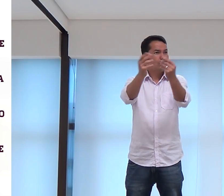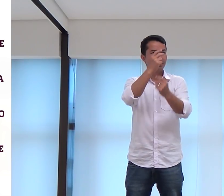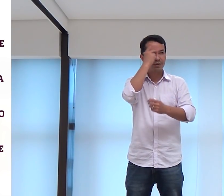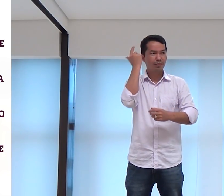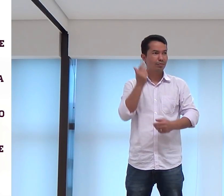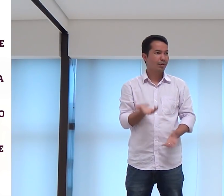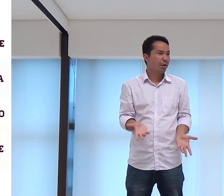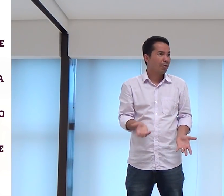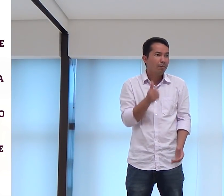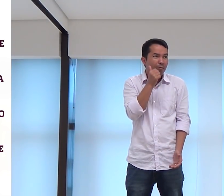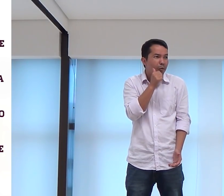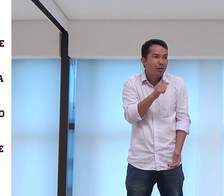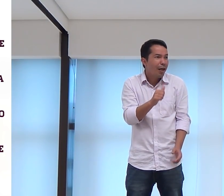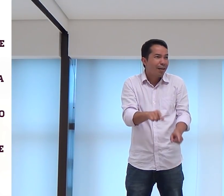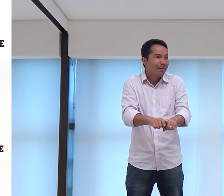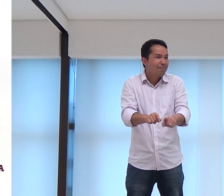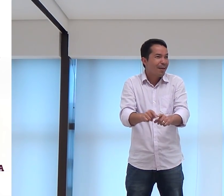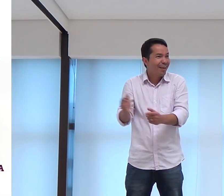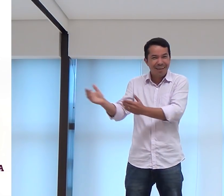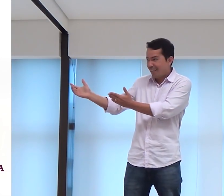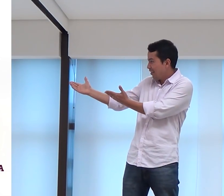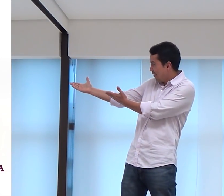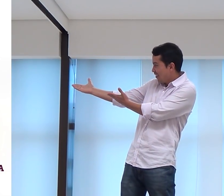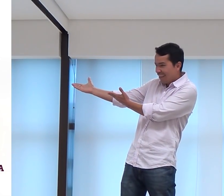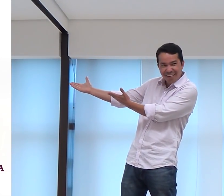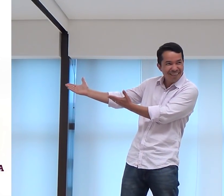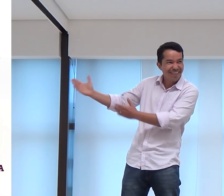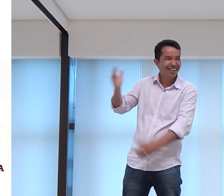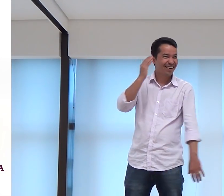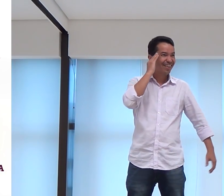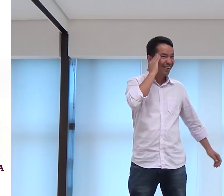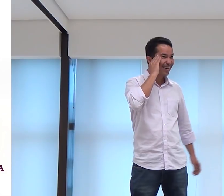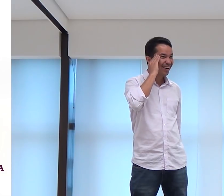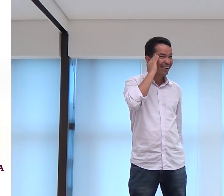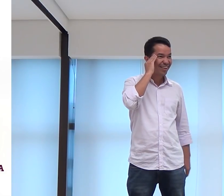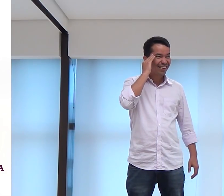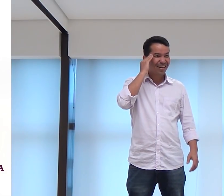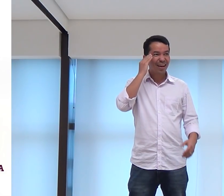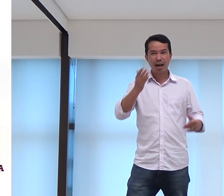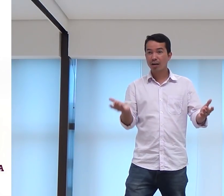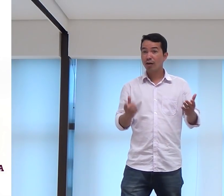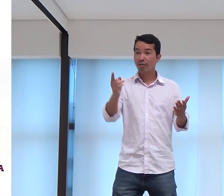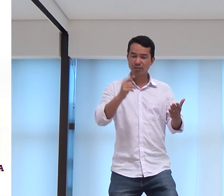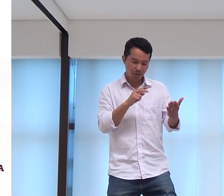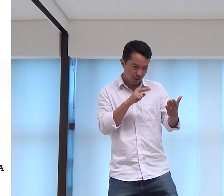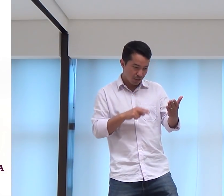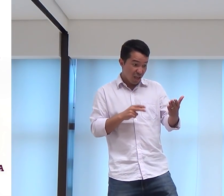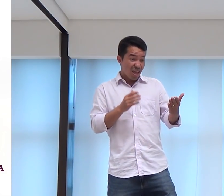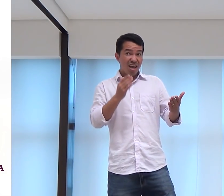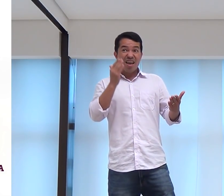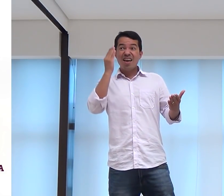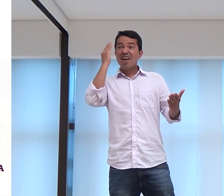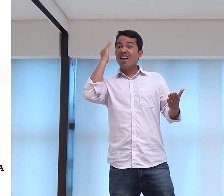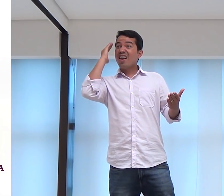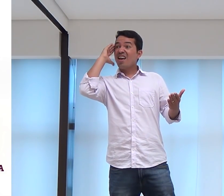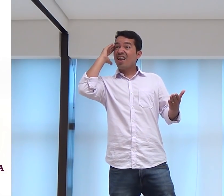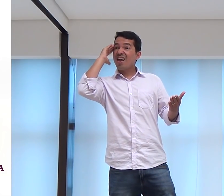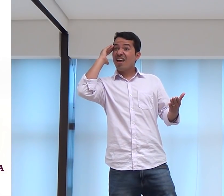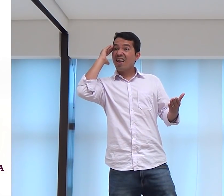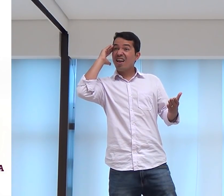Todos. Todas as pessoas. Aquela mulher também. Entende? Então, quando você lê, vai